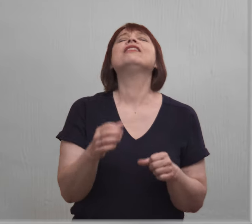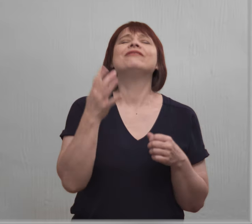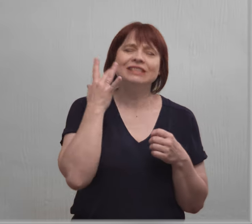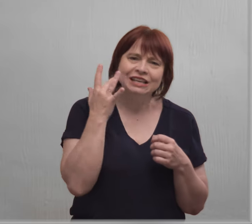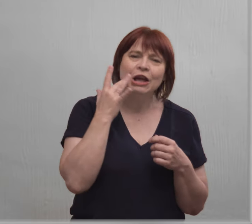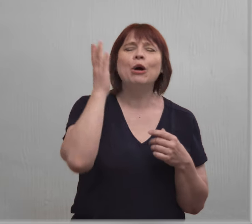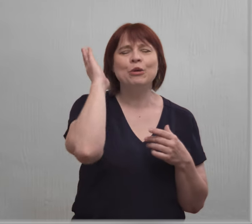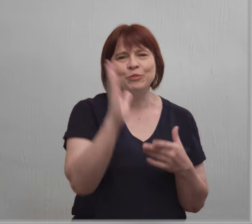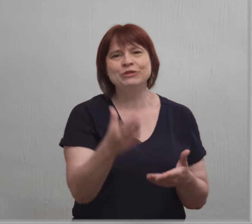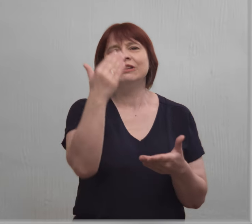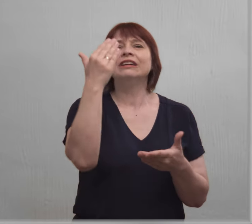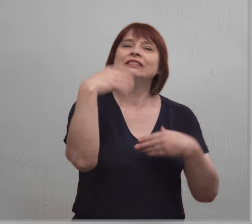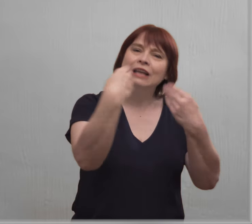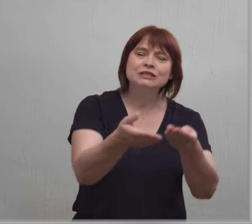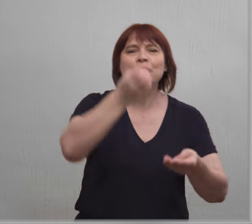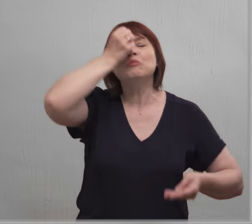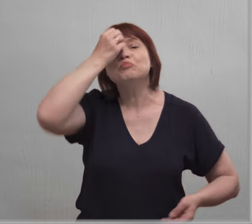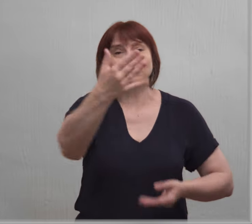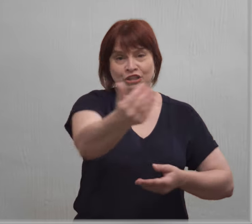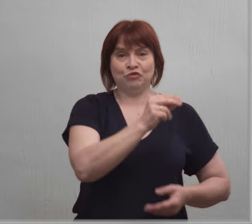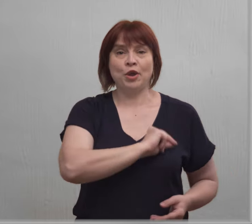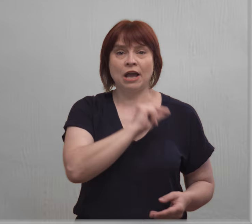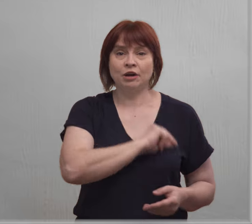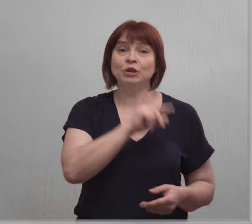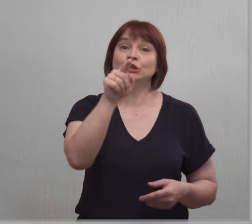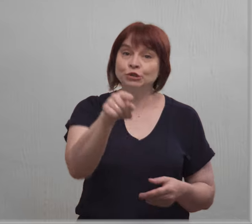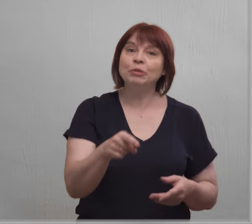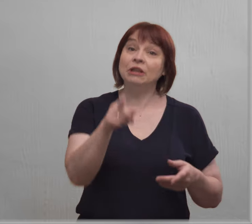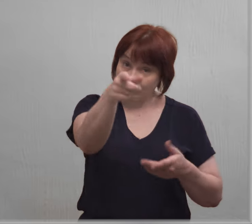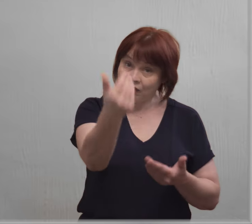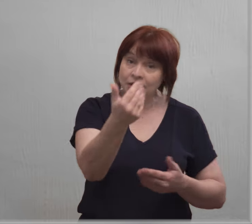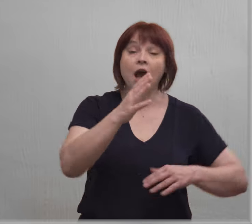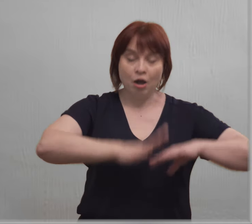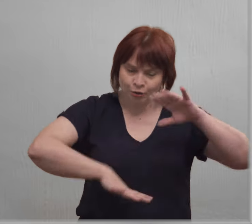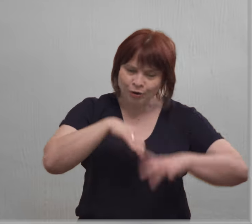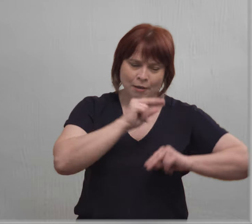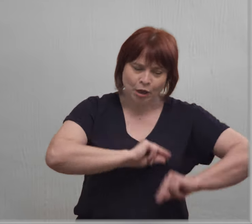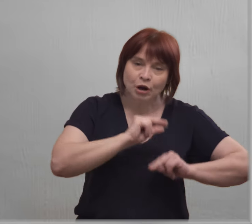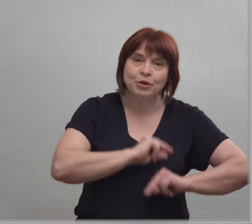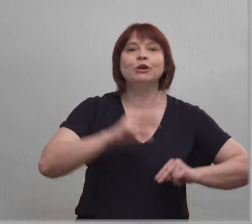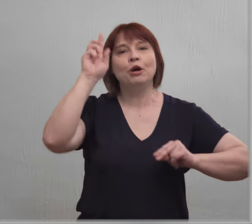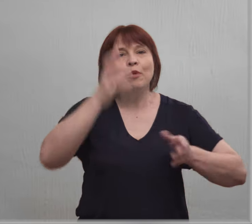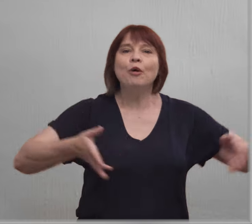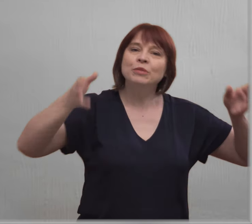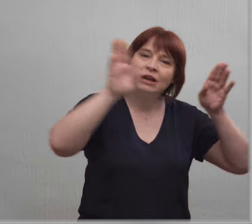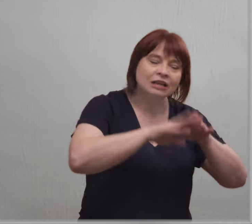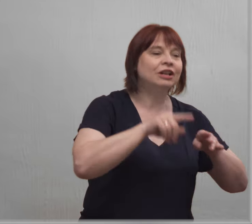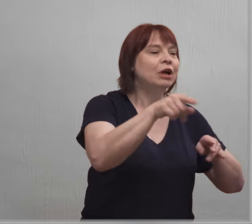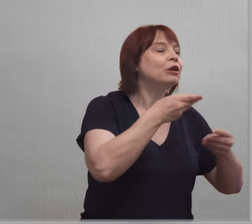работе, исполняя вас мудростью, чтобы вы были большим благословением как для Царства Божьего, так и везде, где